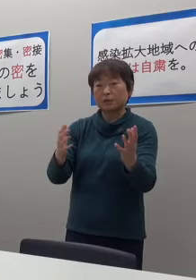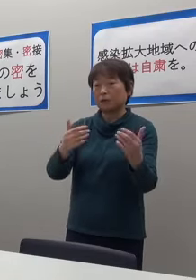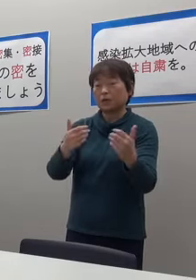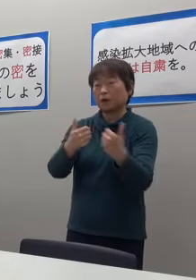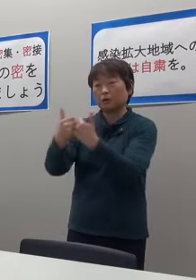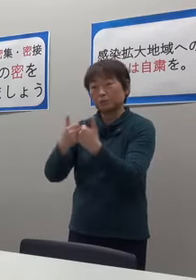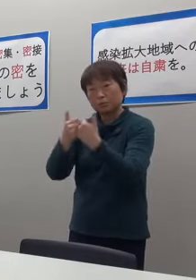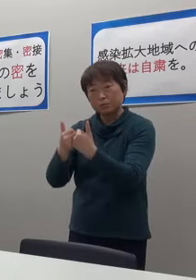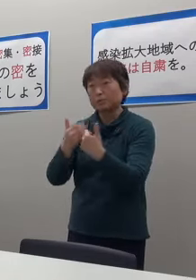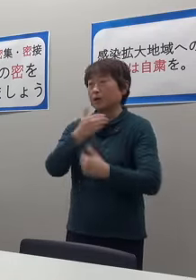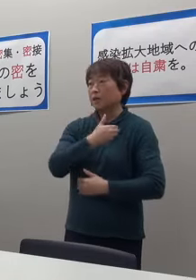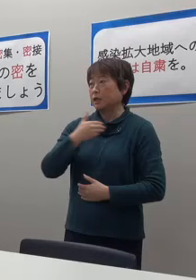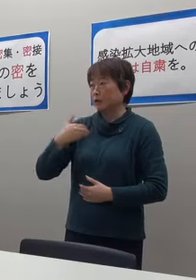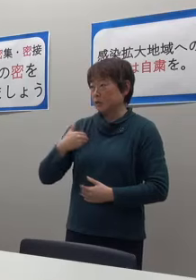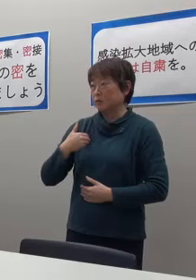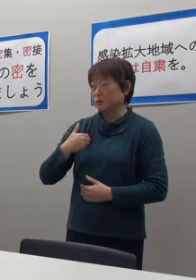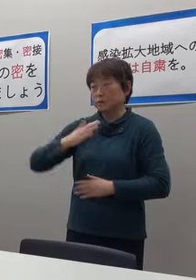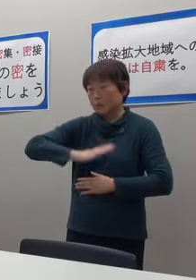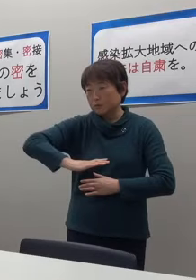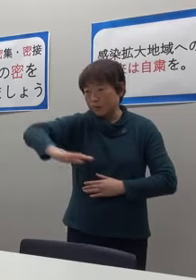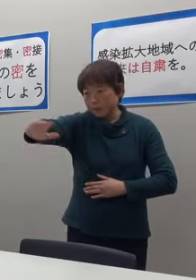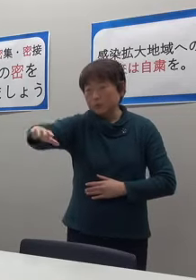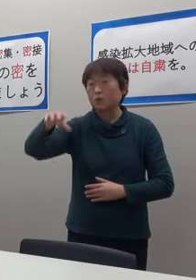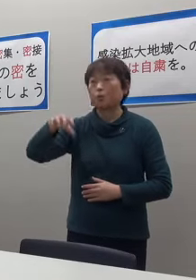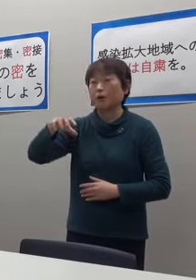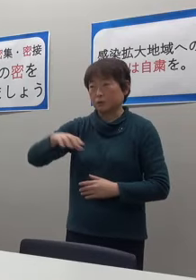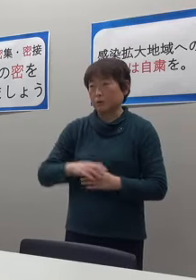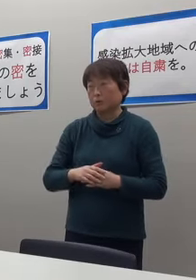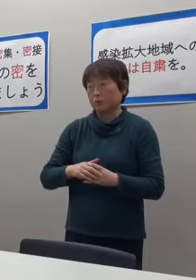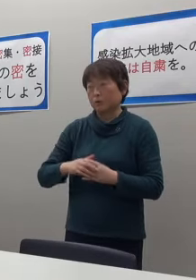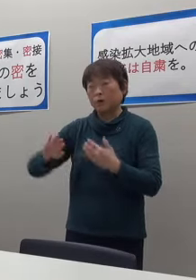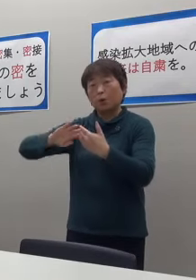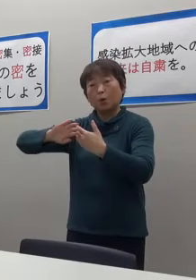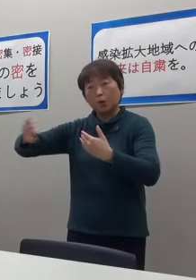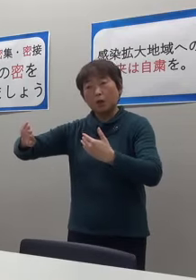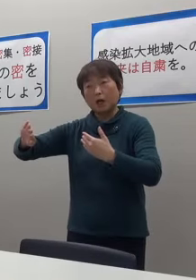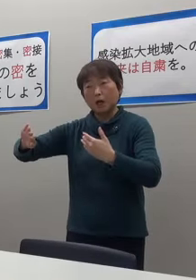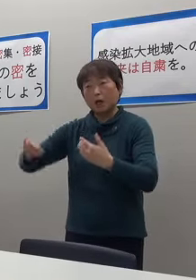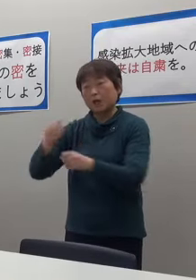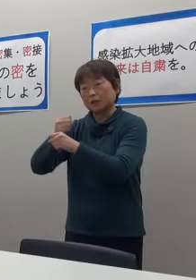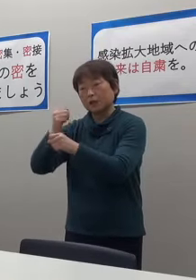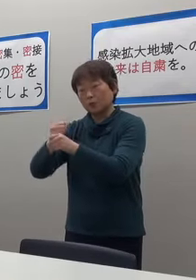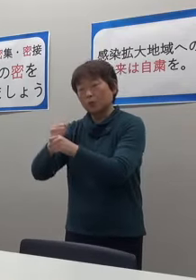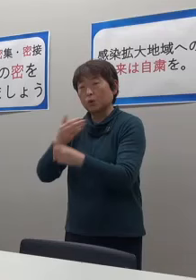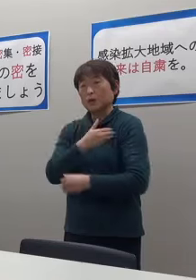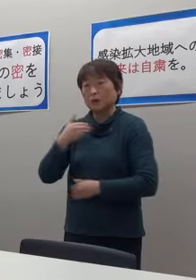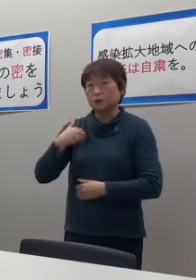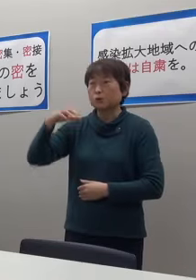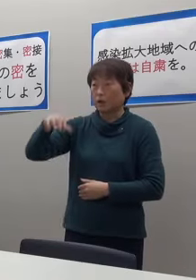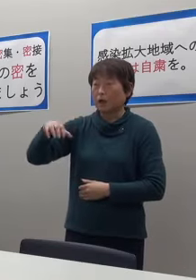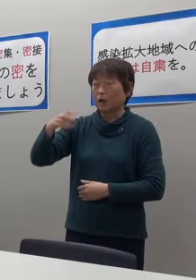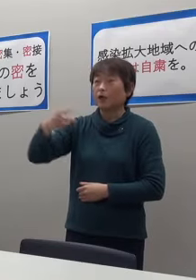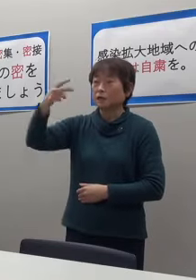思うんですけども、あとはこういろんな作業をするところっていうのが上の階とかにこうあったりとかっていうふうなことになってるんだと思います